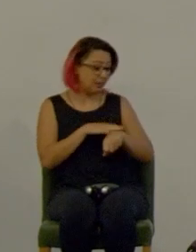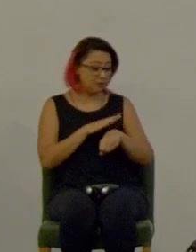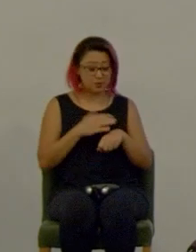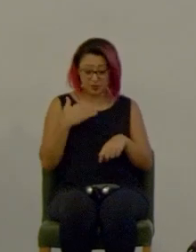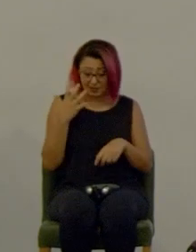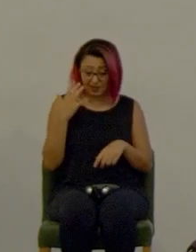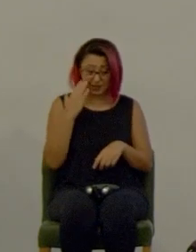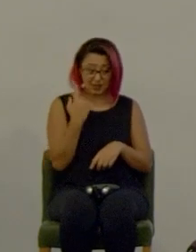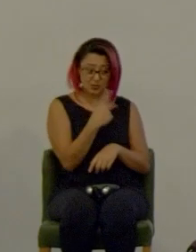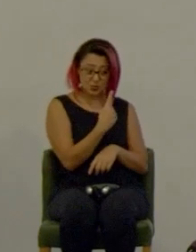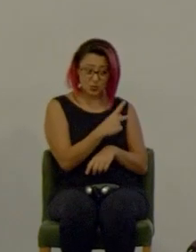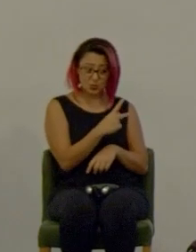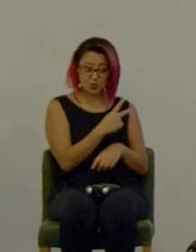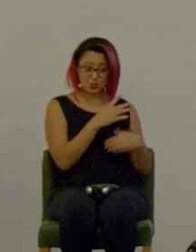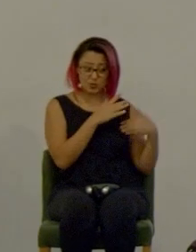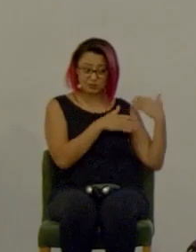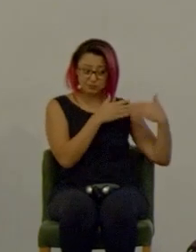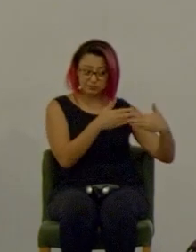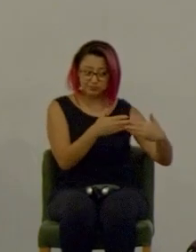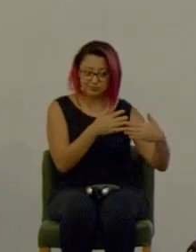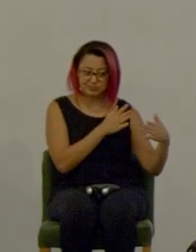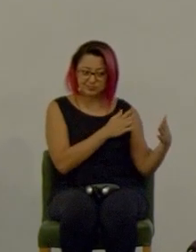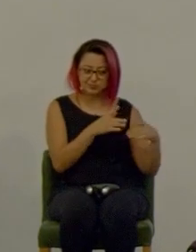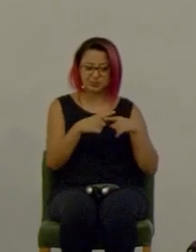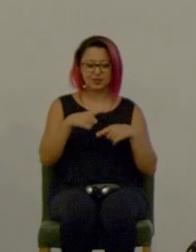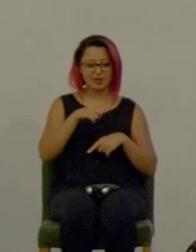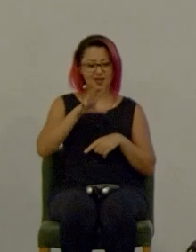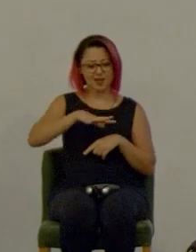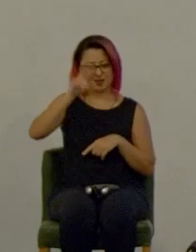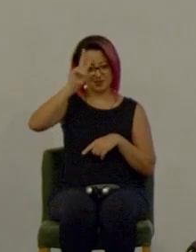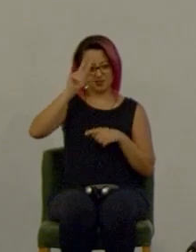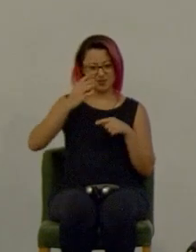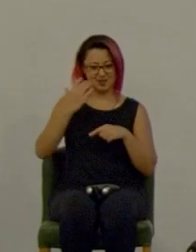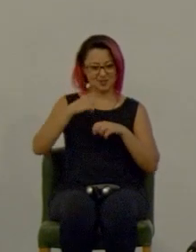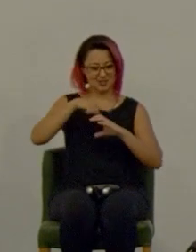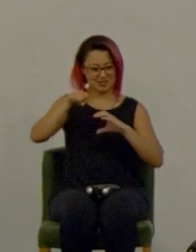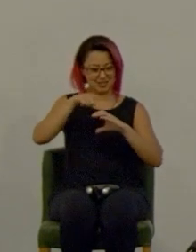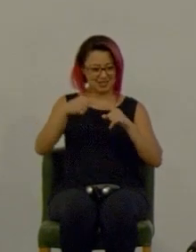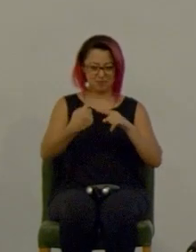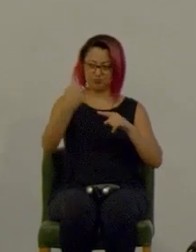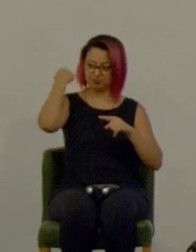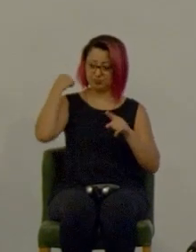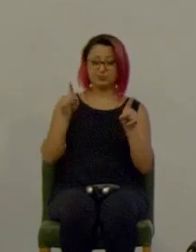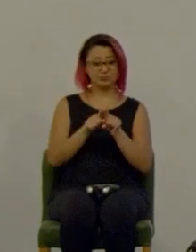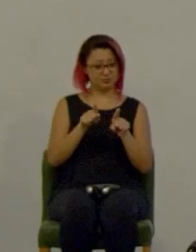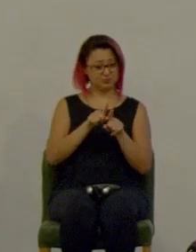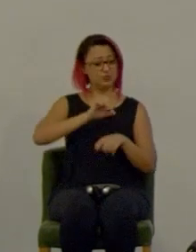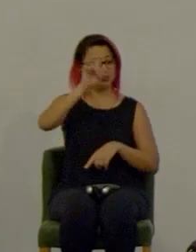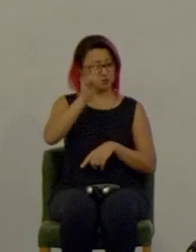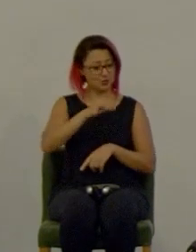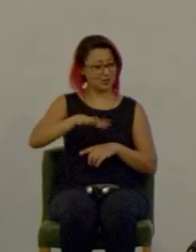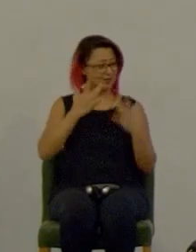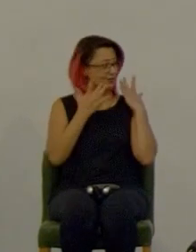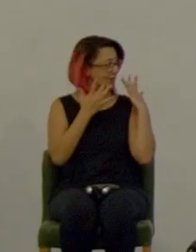pouco a sua trajetória, porque de fato você faz um caminho que vai da história da ciência, como você disse mesmo aqui, mas também como diretora, né? De